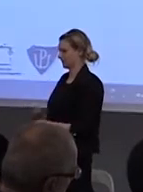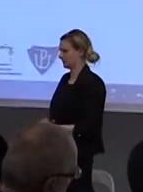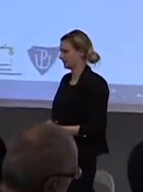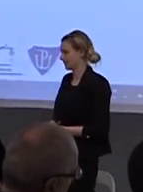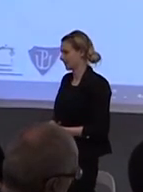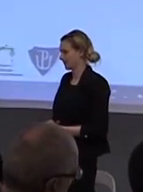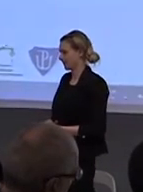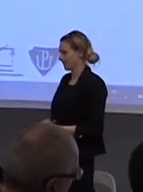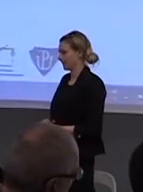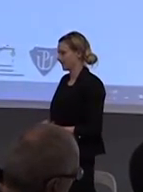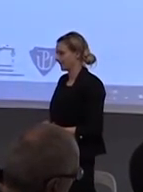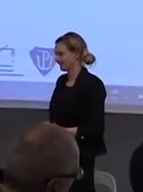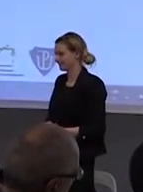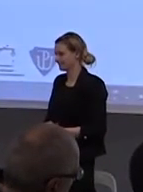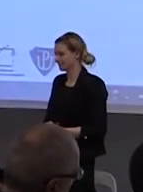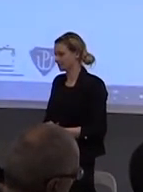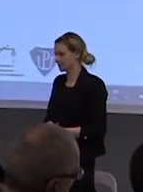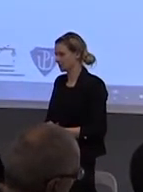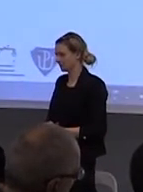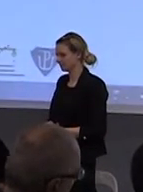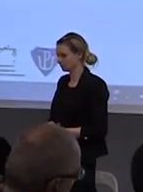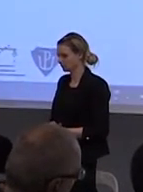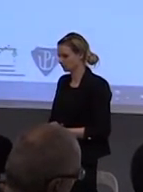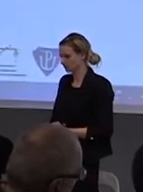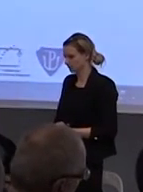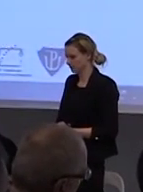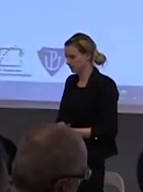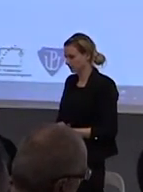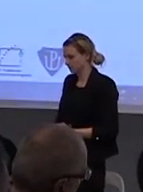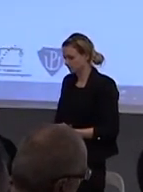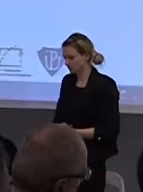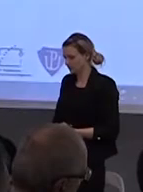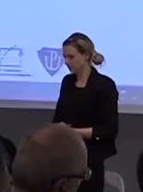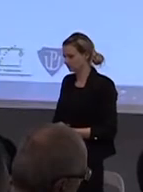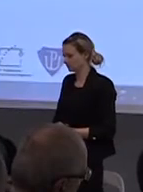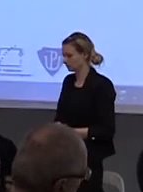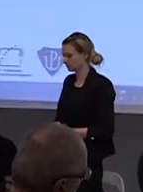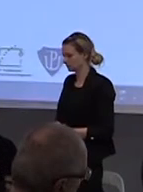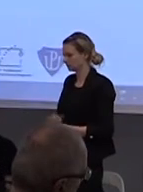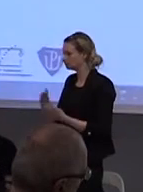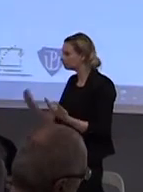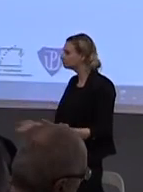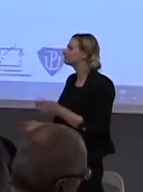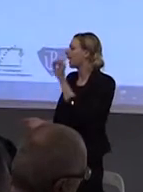second is a reflection of current practice. První reprezentuje